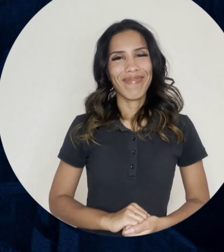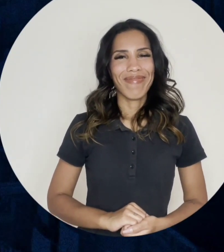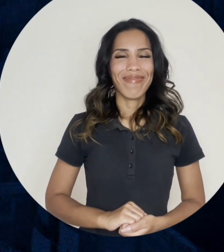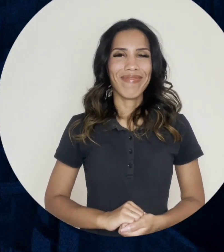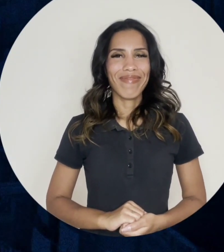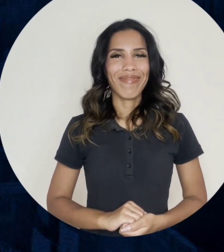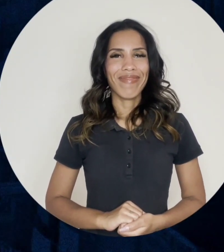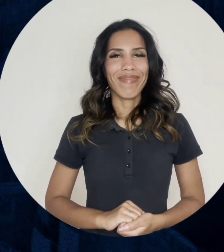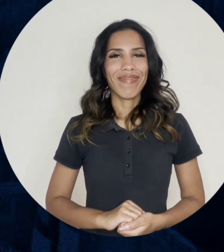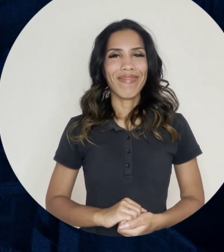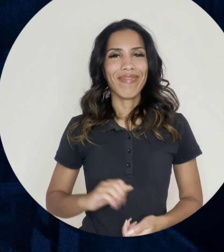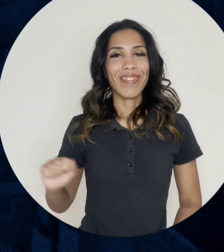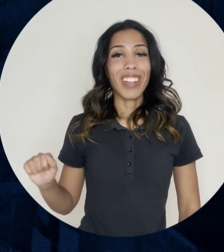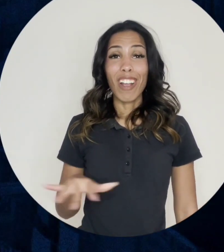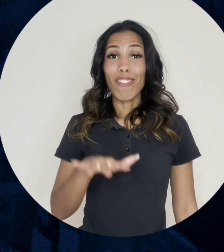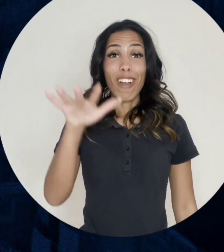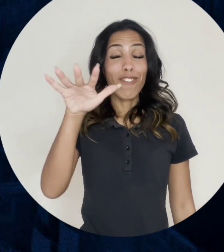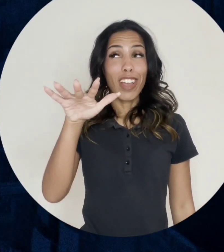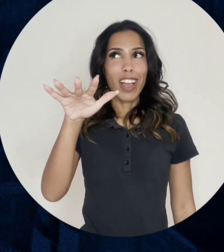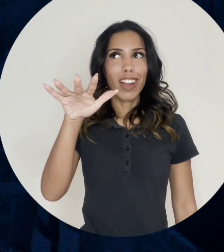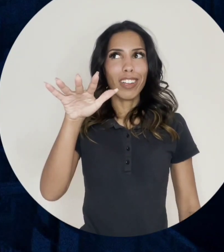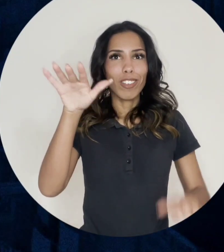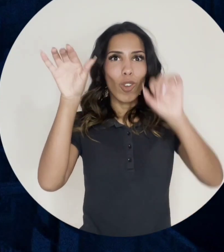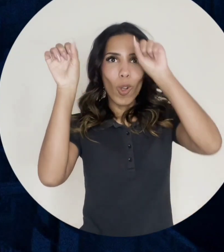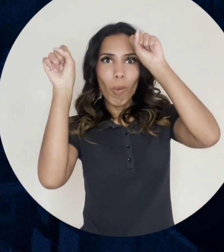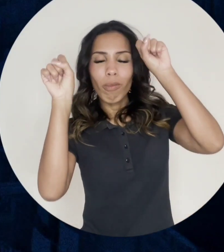A favela, como você nunca ouviu.